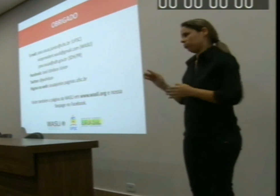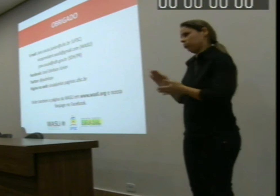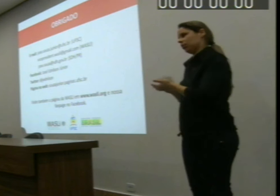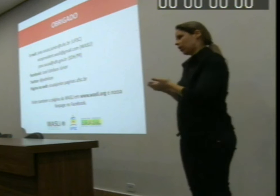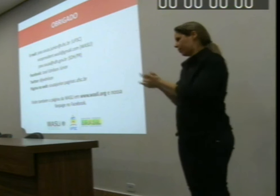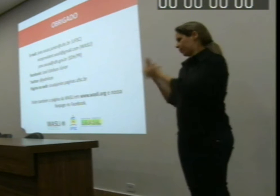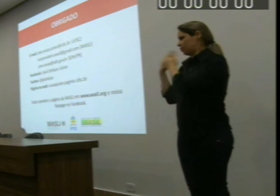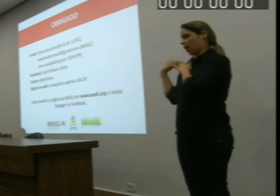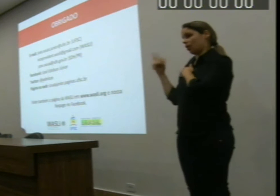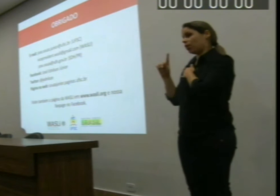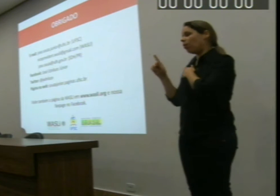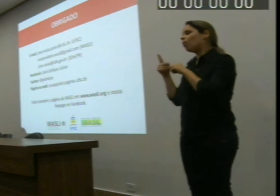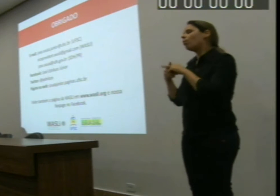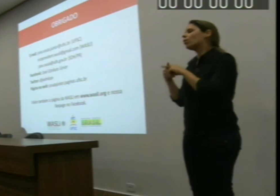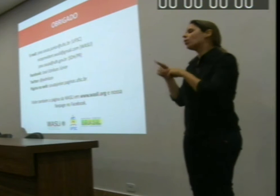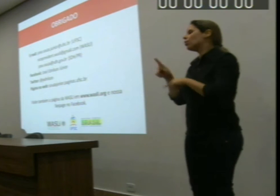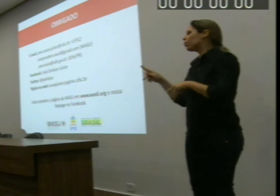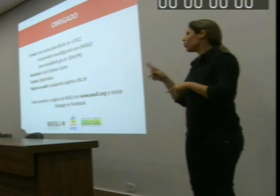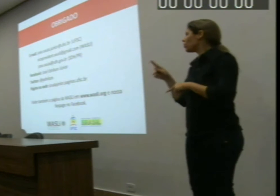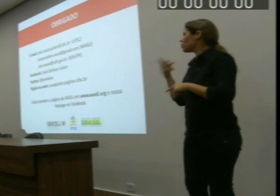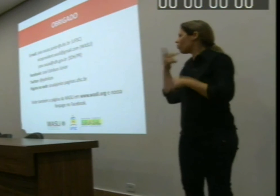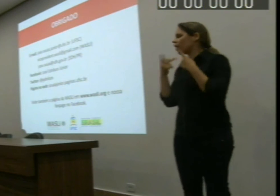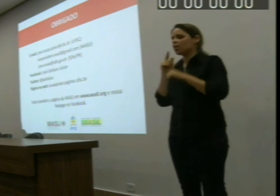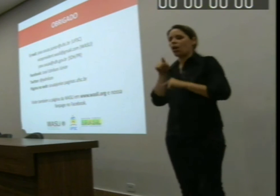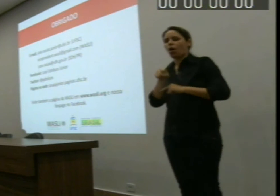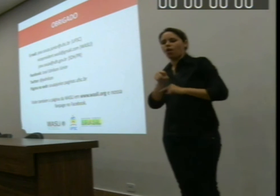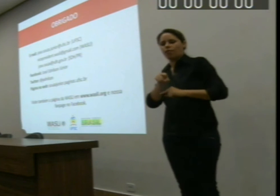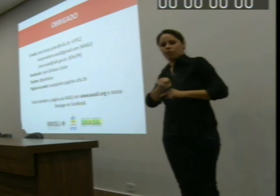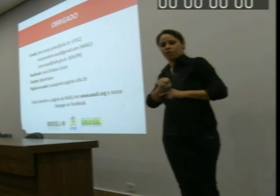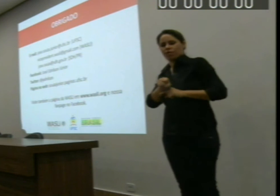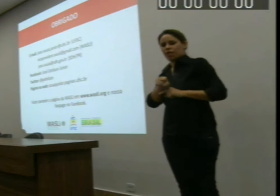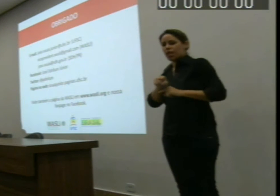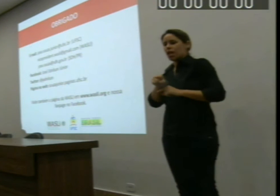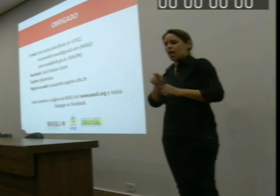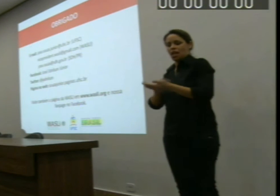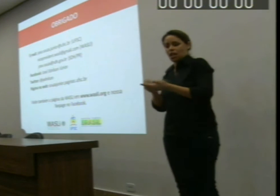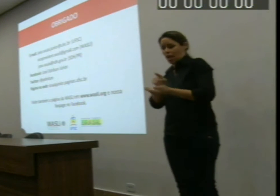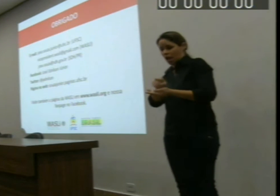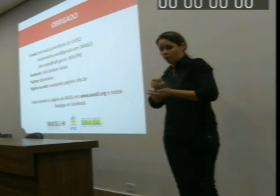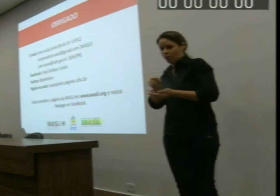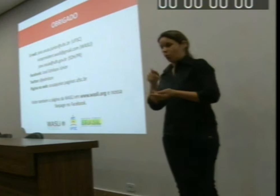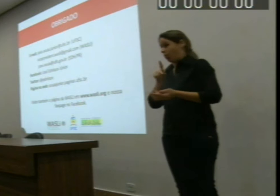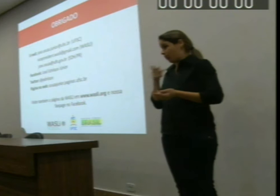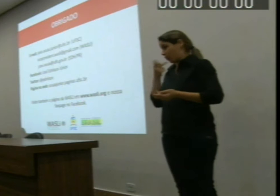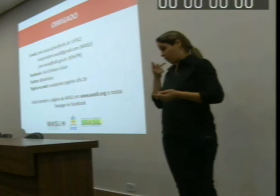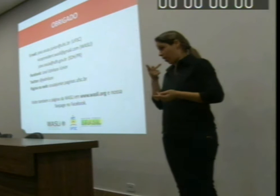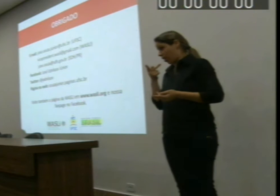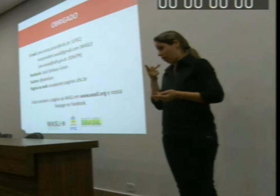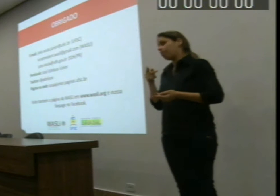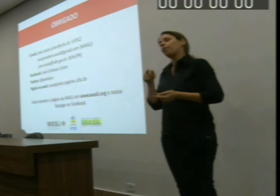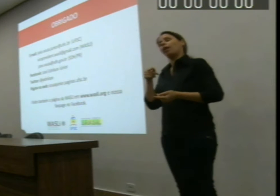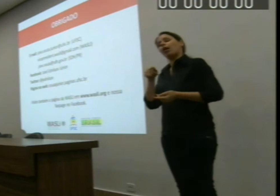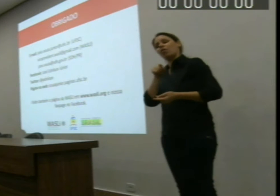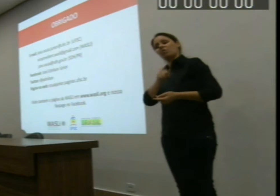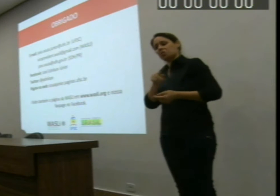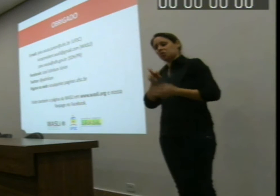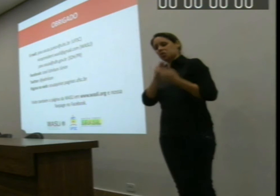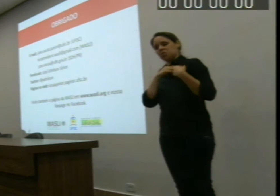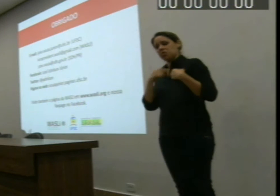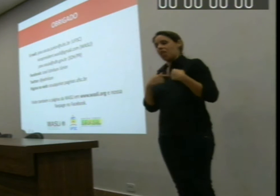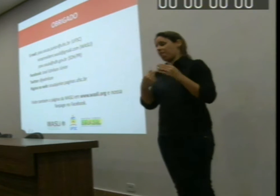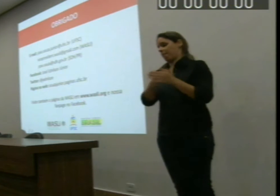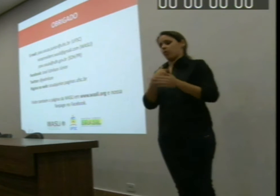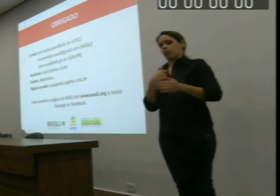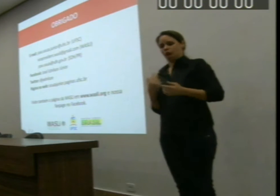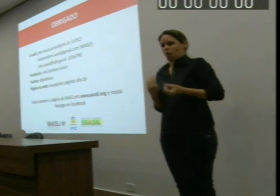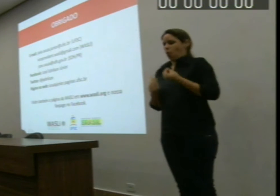o professor pode dizer assim mas não é você que determina a minha metodologia sou eu quem cabe fazer esse tipo de ordenamento em sala de aula é